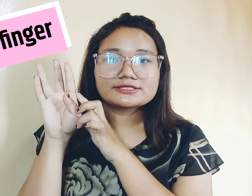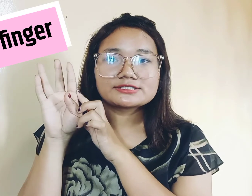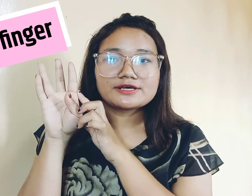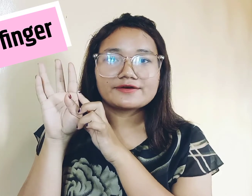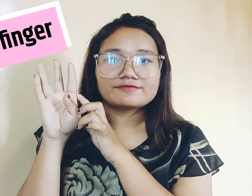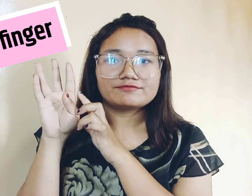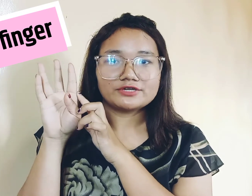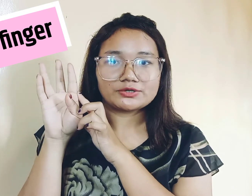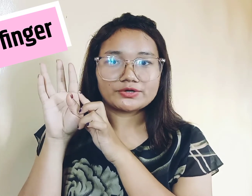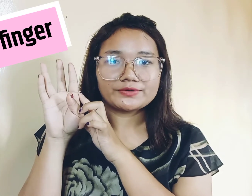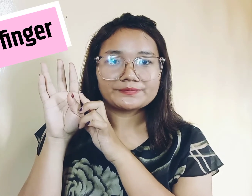Index finger